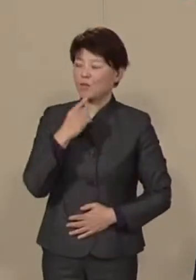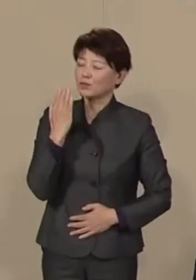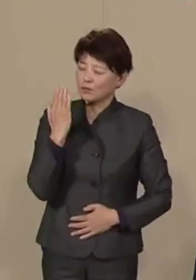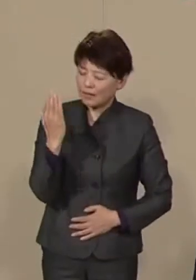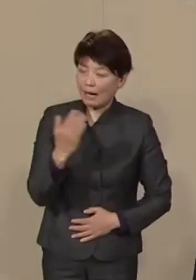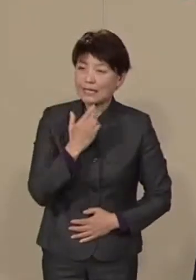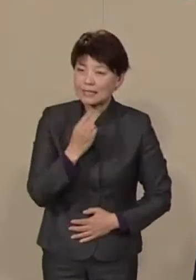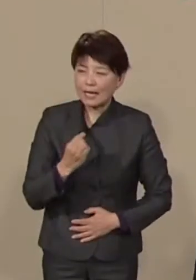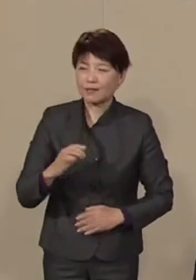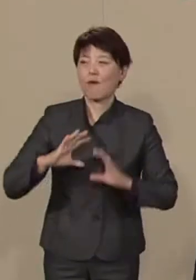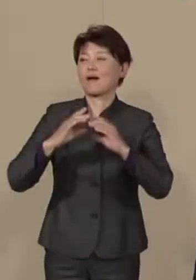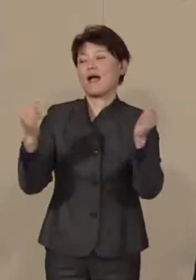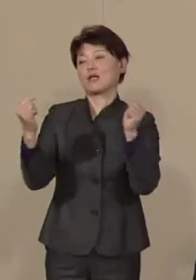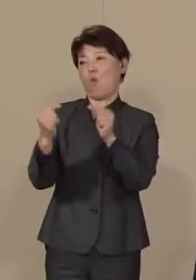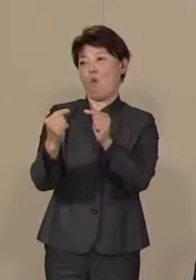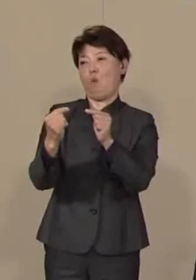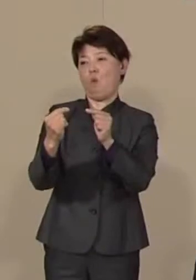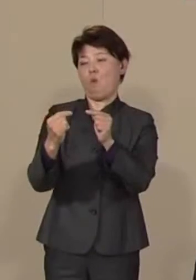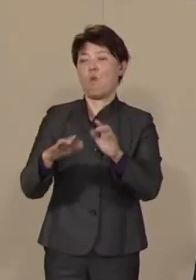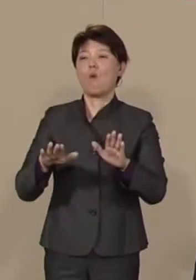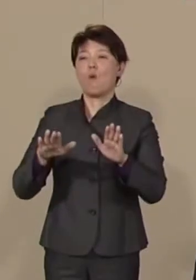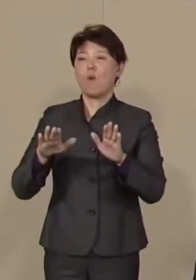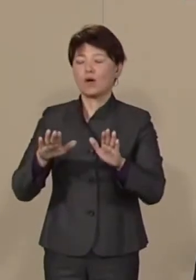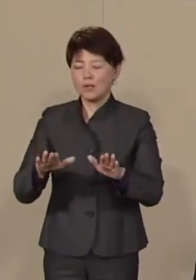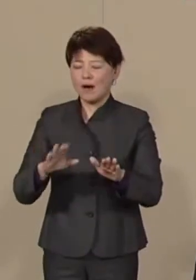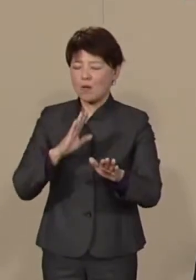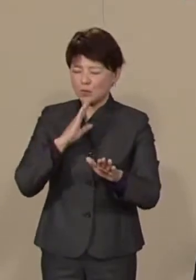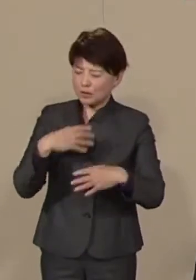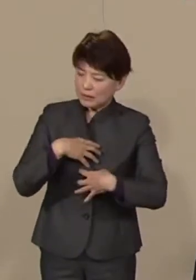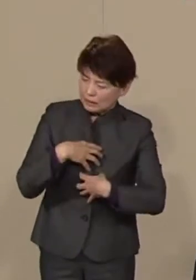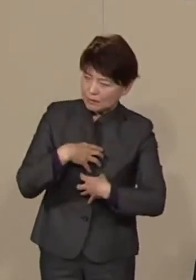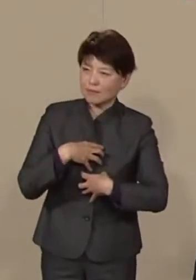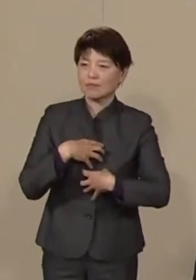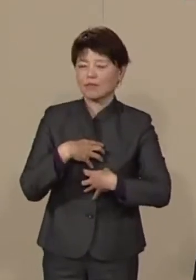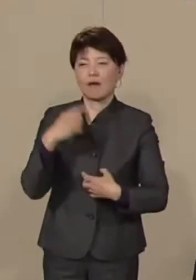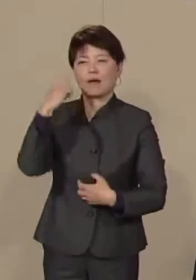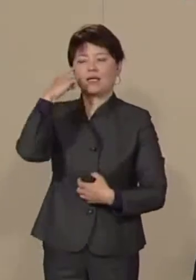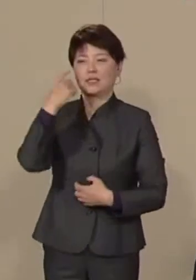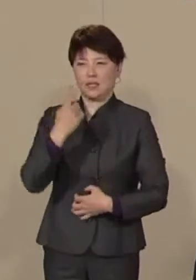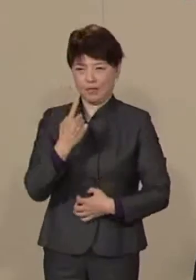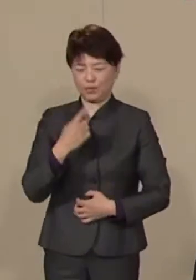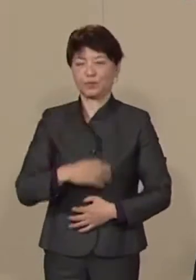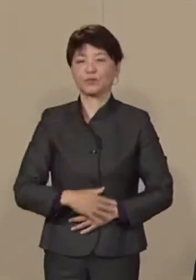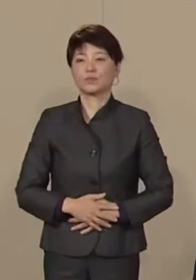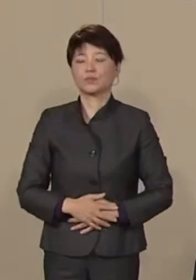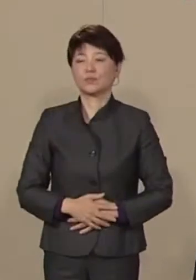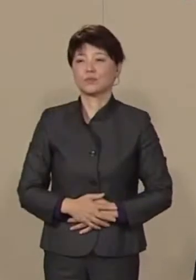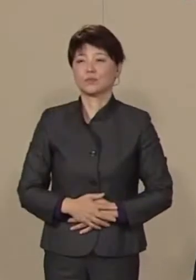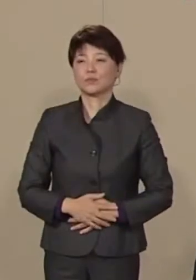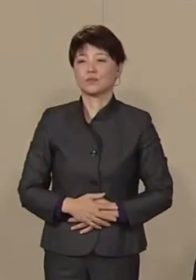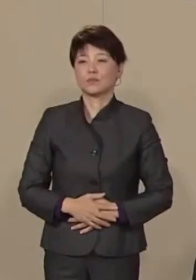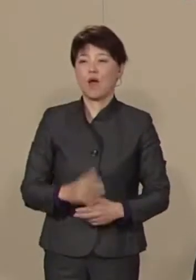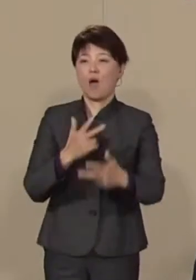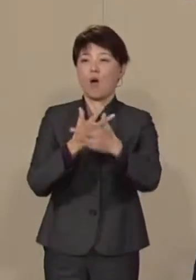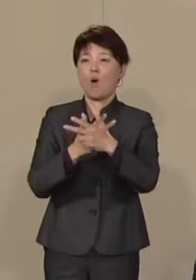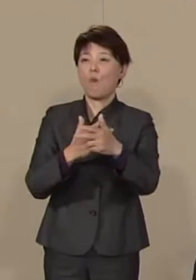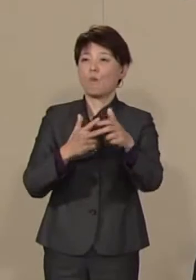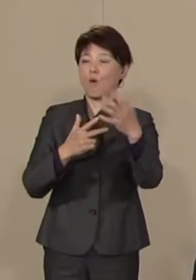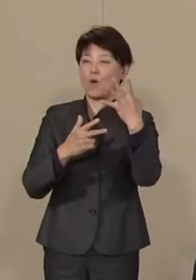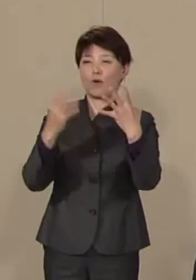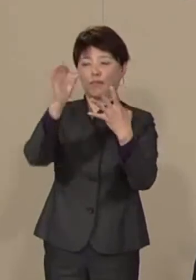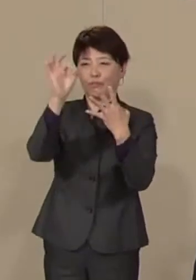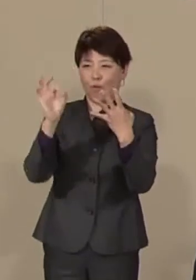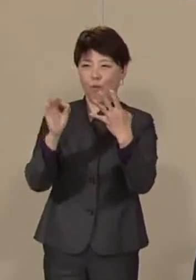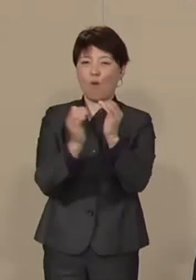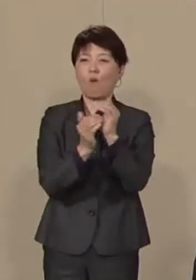外交です今ほど外交的に危機を感じる時はないと国民を持ってると思うんです北方四島竹島に外国の